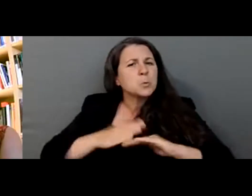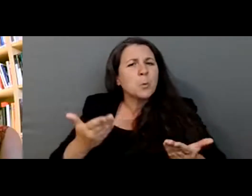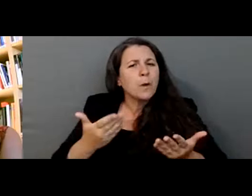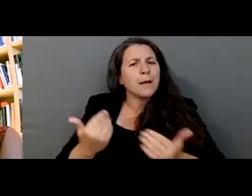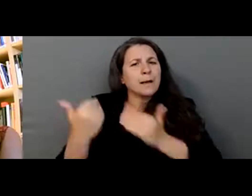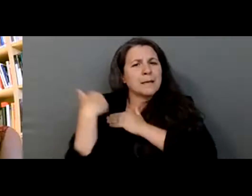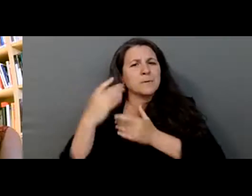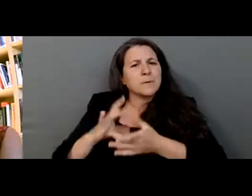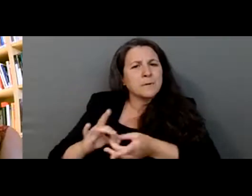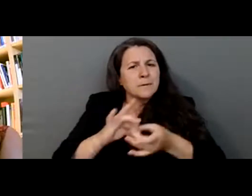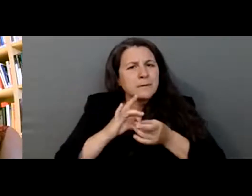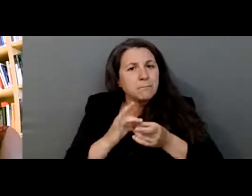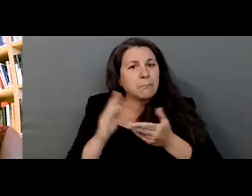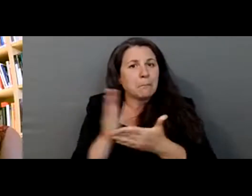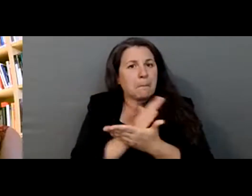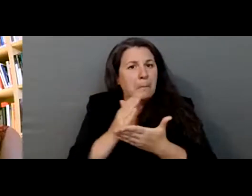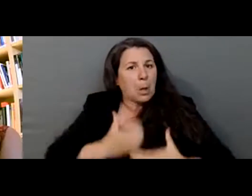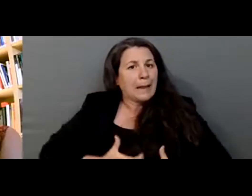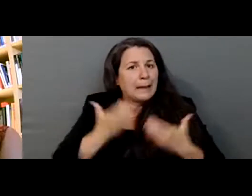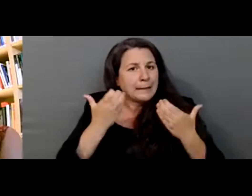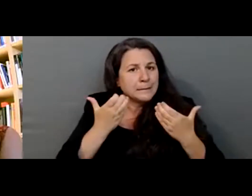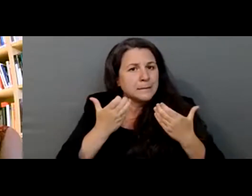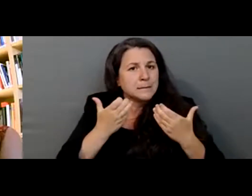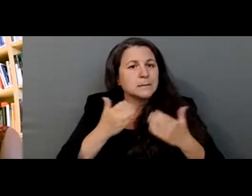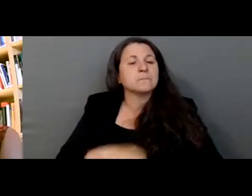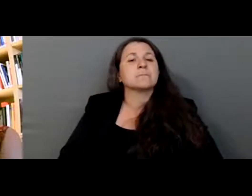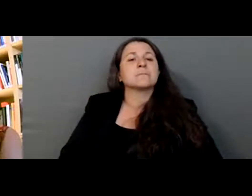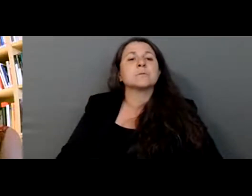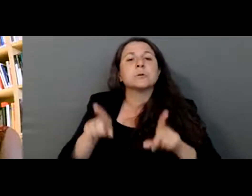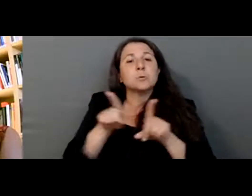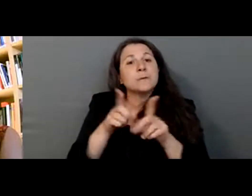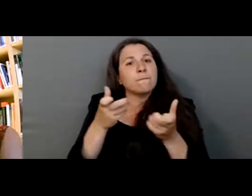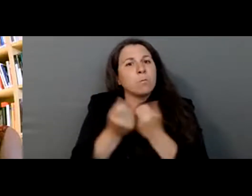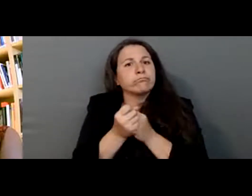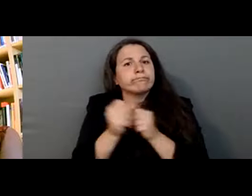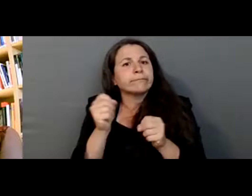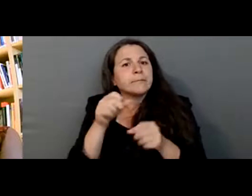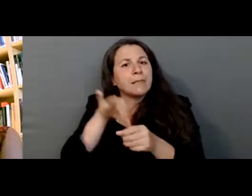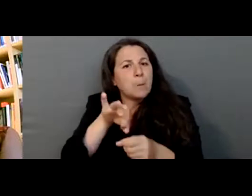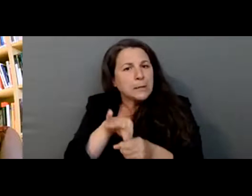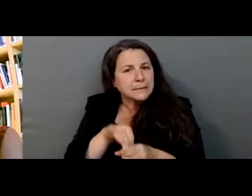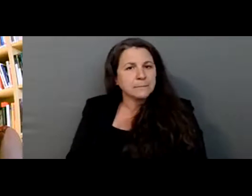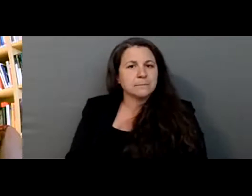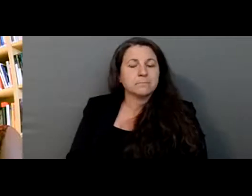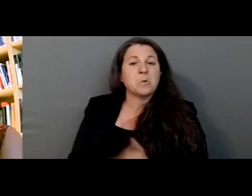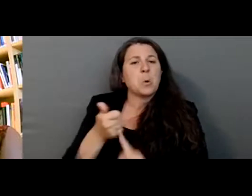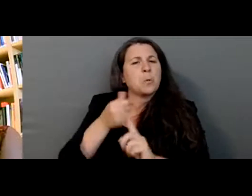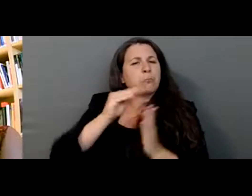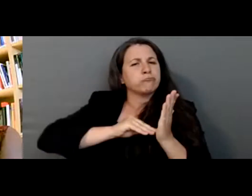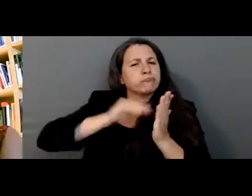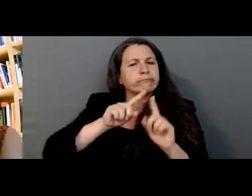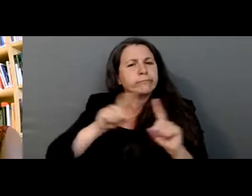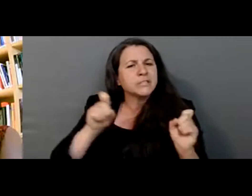dans le contexte des crises et aussi sur les conditions de la délibération démocratique. Il est l'auteur de différents livres à